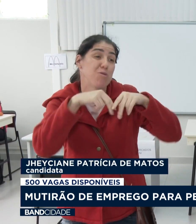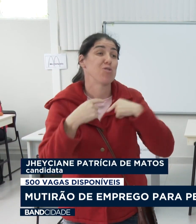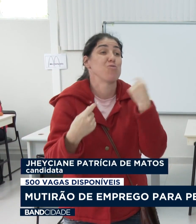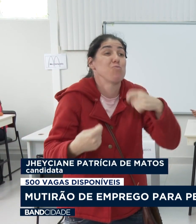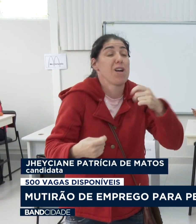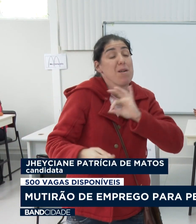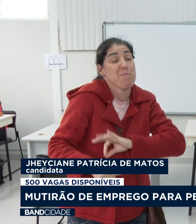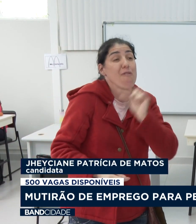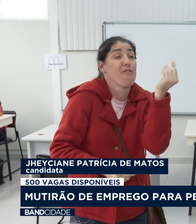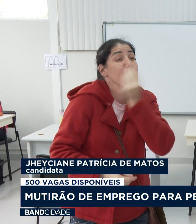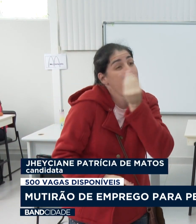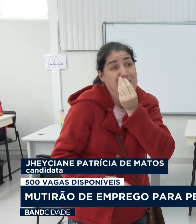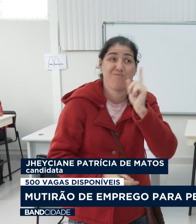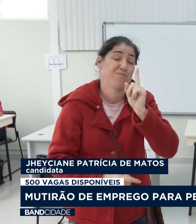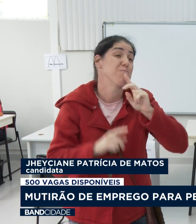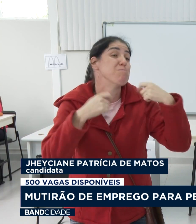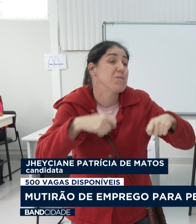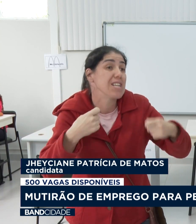dificuldades, né? Então,